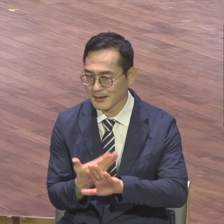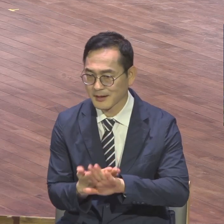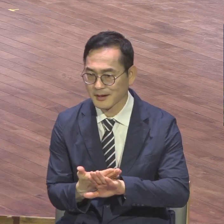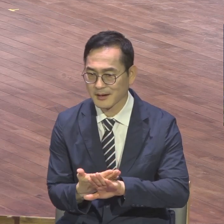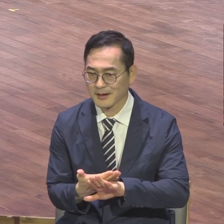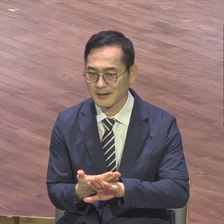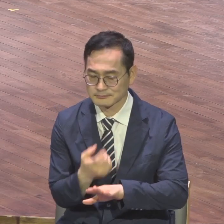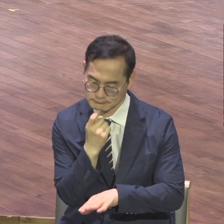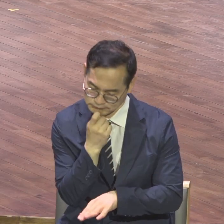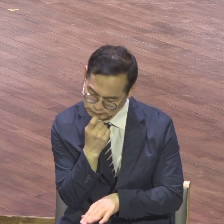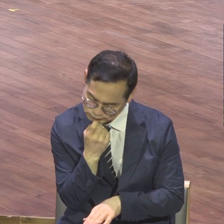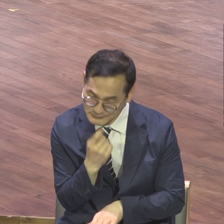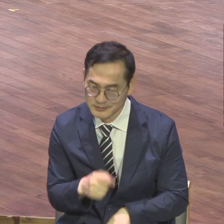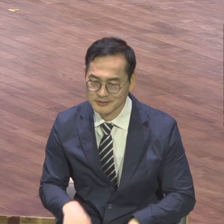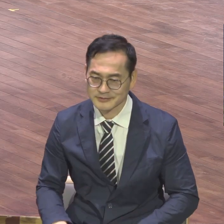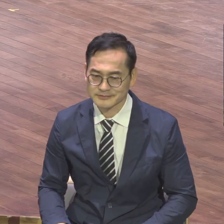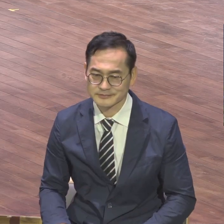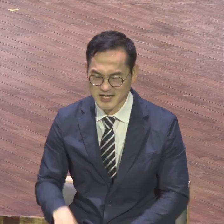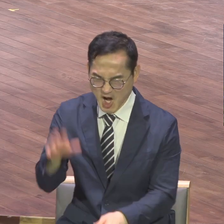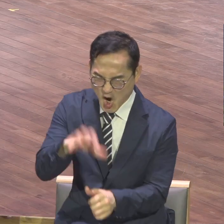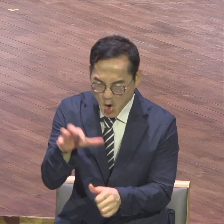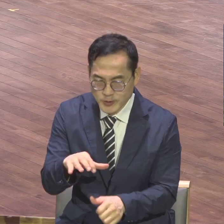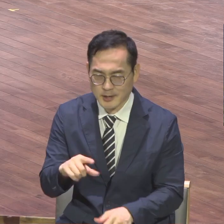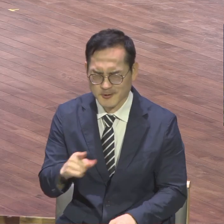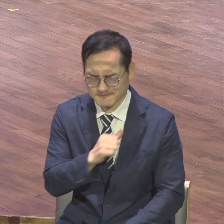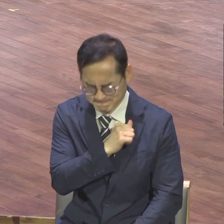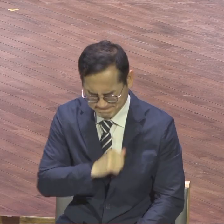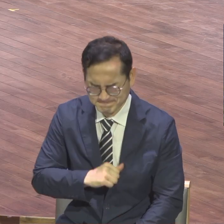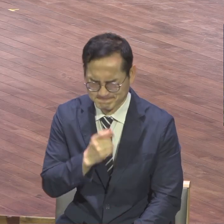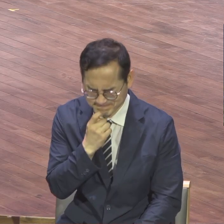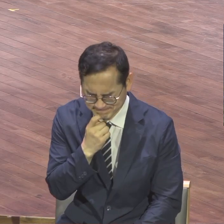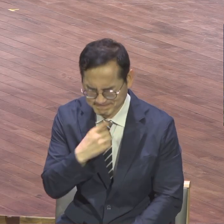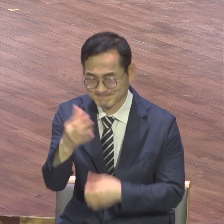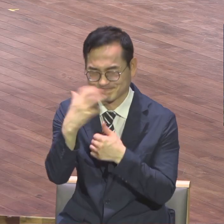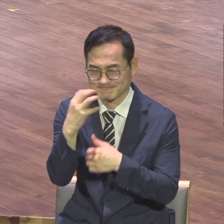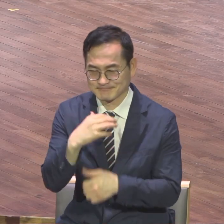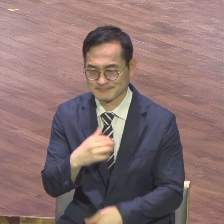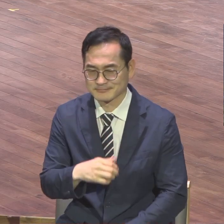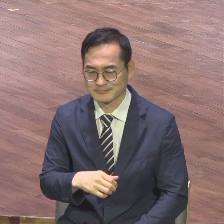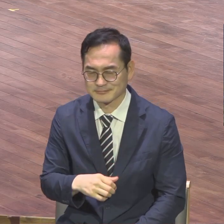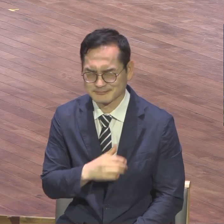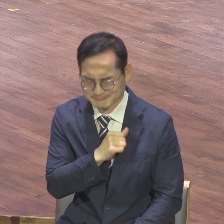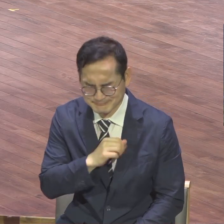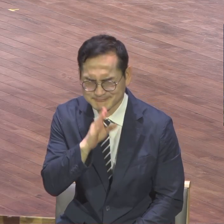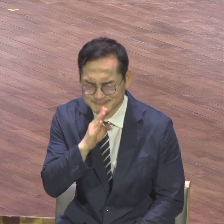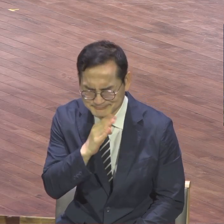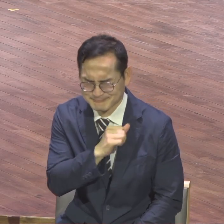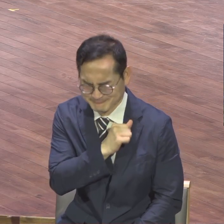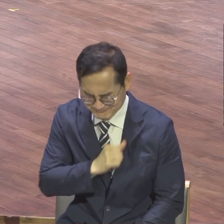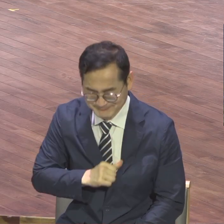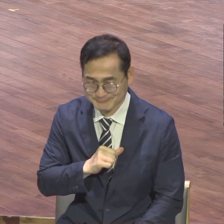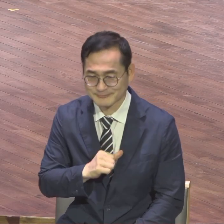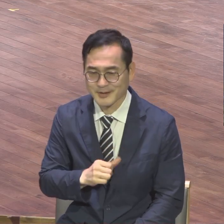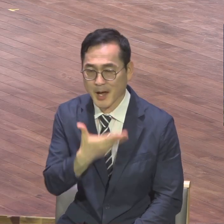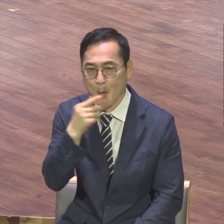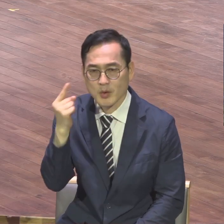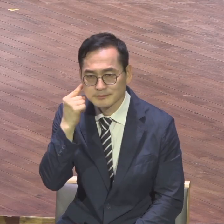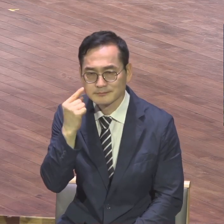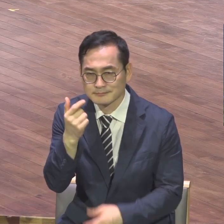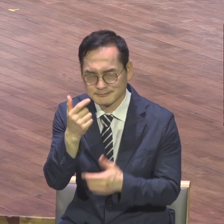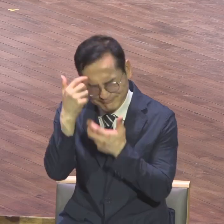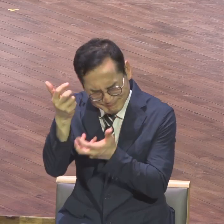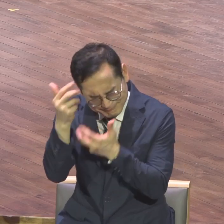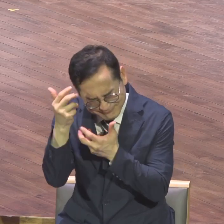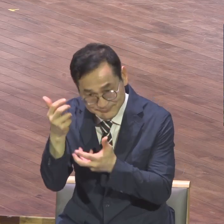죽기 살기로 따르는 게 제자예요. 스승이 좀 잘못해도 이해하고, 스승이 잘못해도